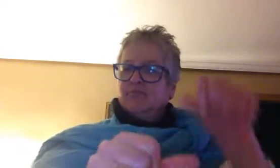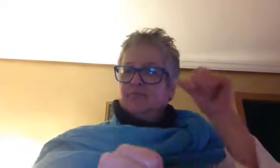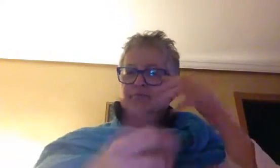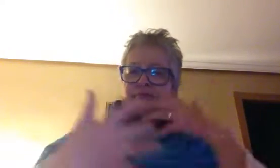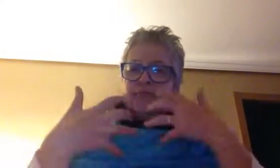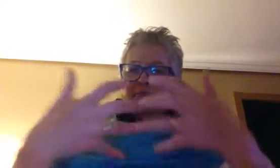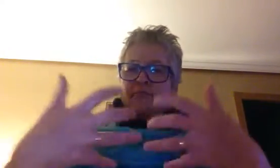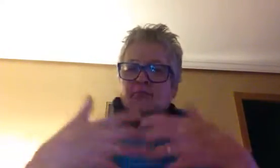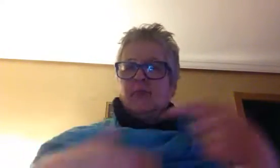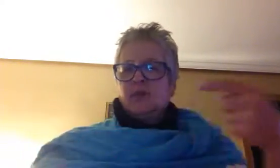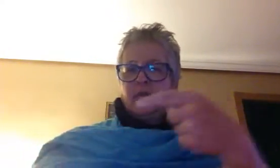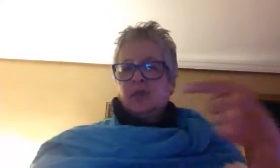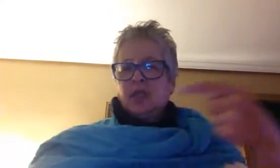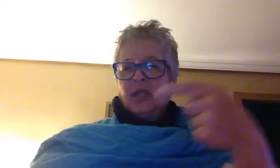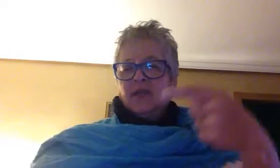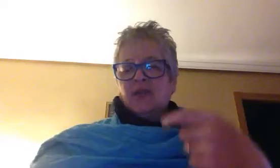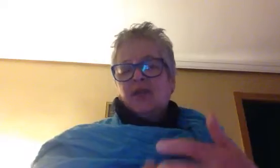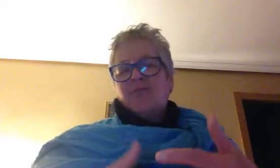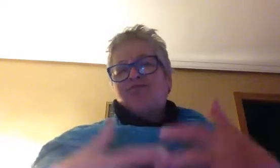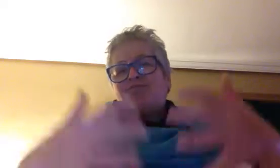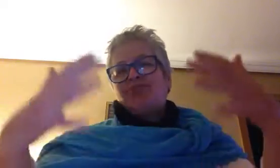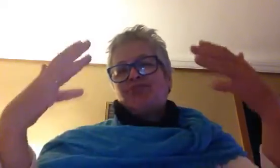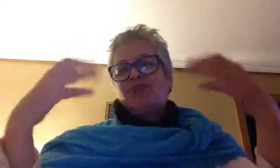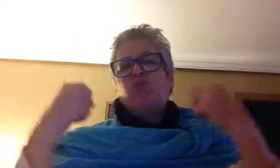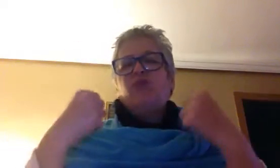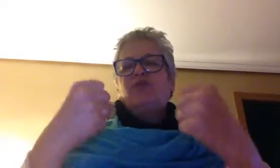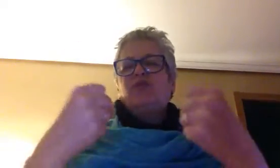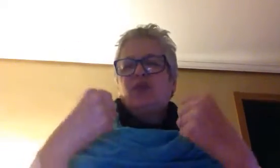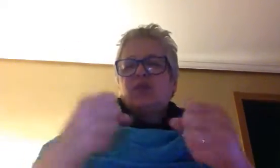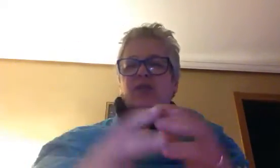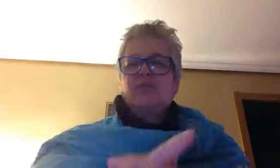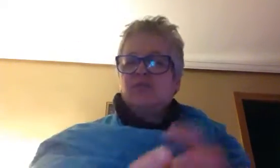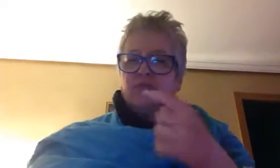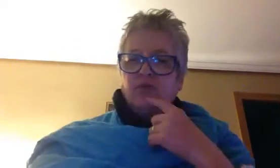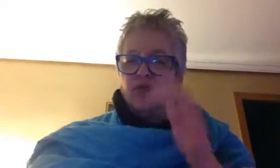Y cuando el gato levanta, los ratones bailan. ¿Qué temas te jueves por